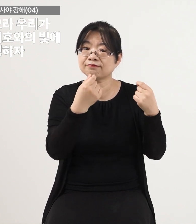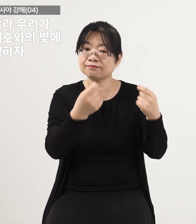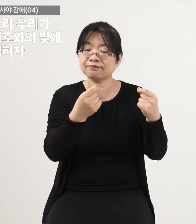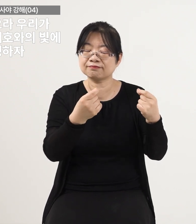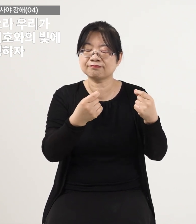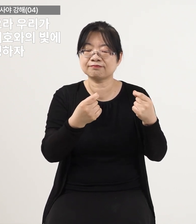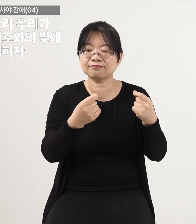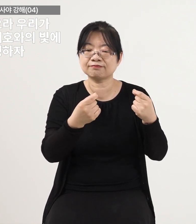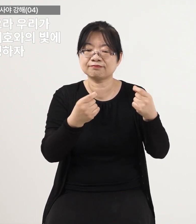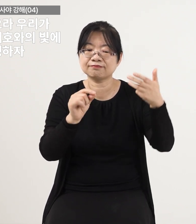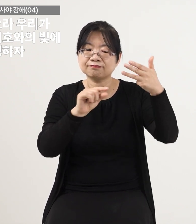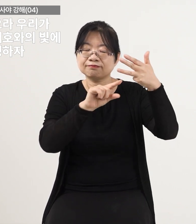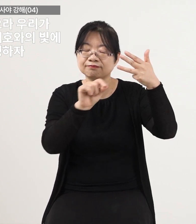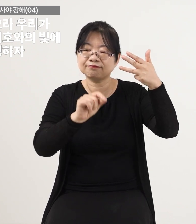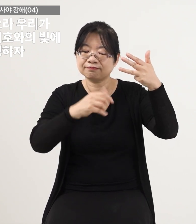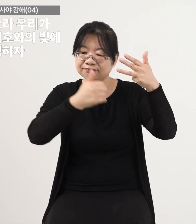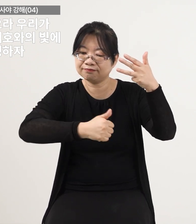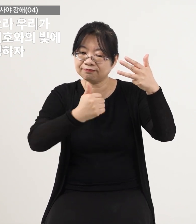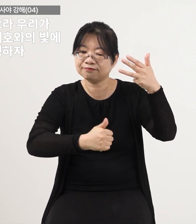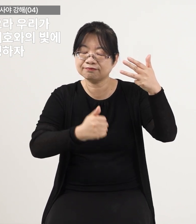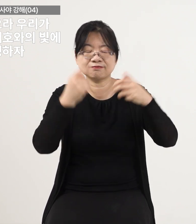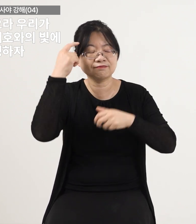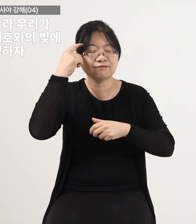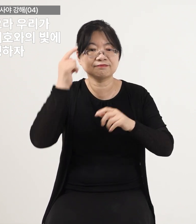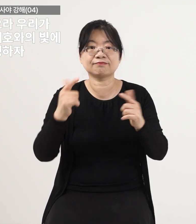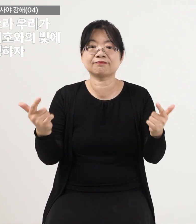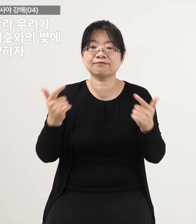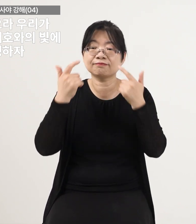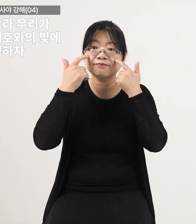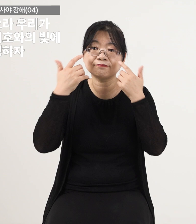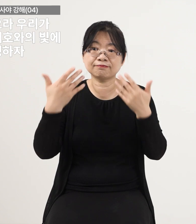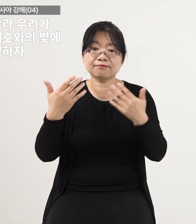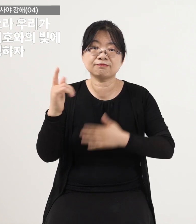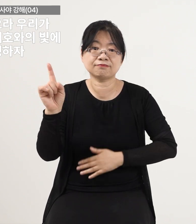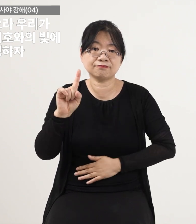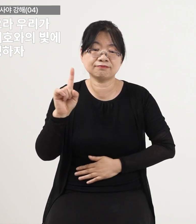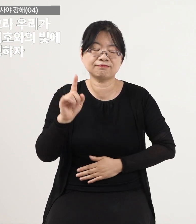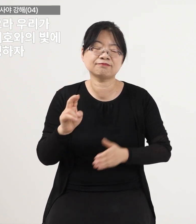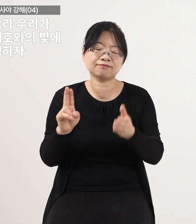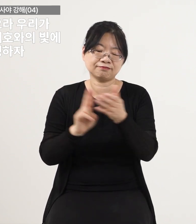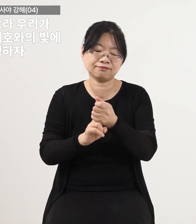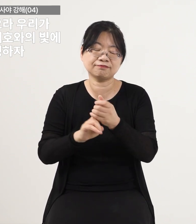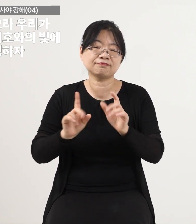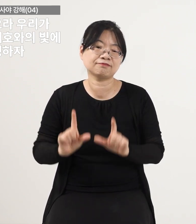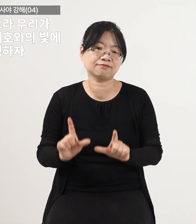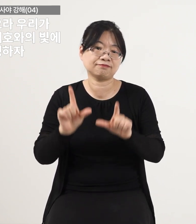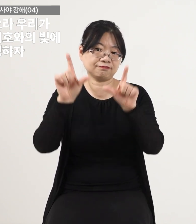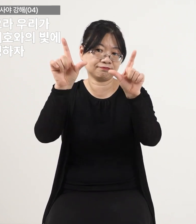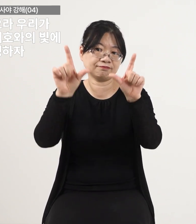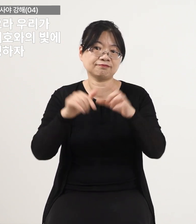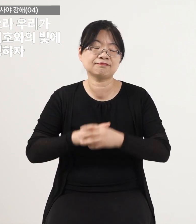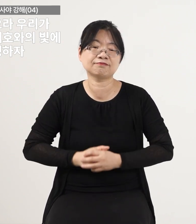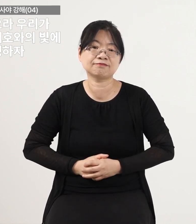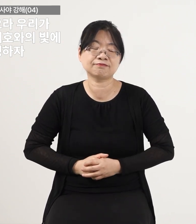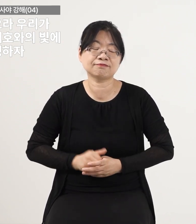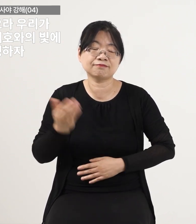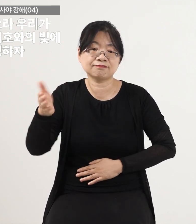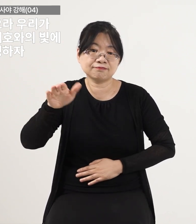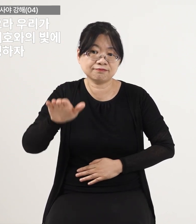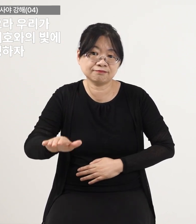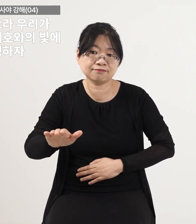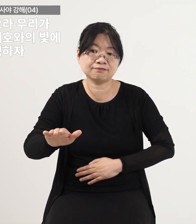말이래 개념이 아닙니다. 여기서는 정확하게 감추어진 날, 그러나